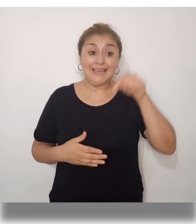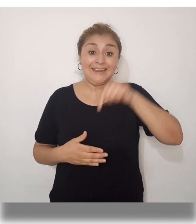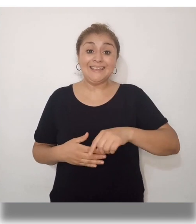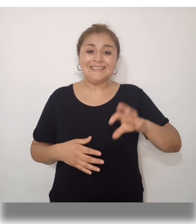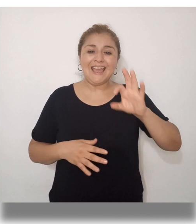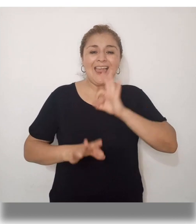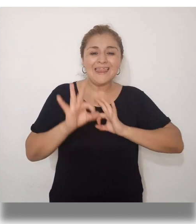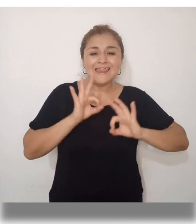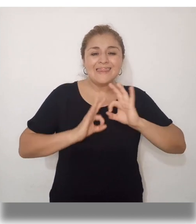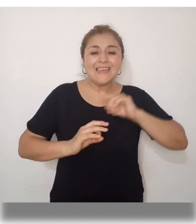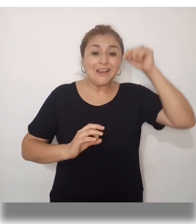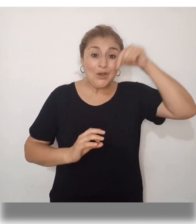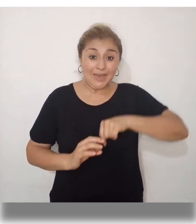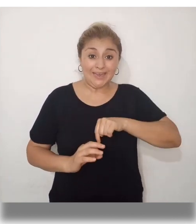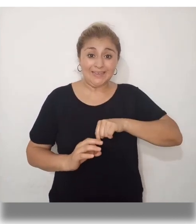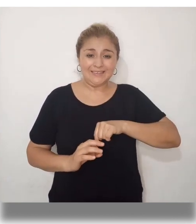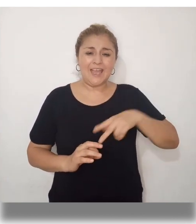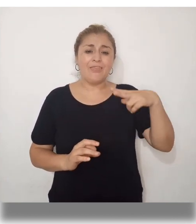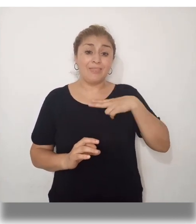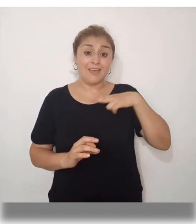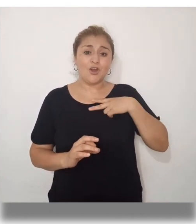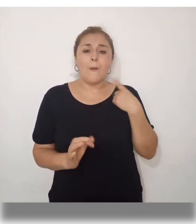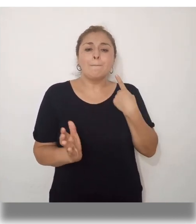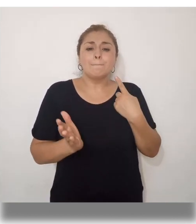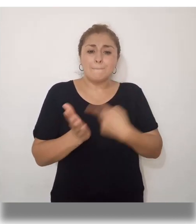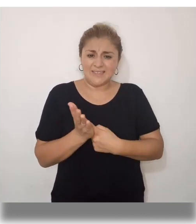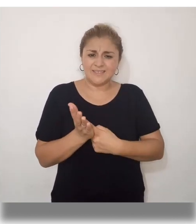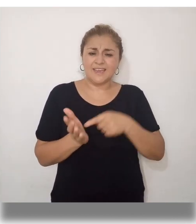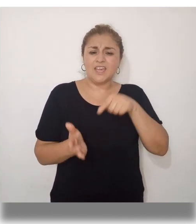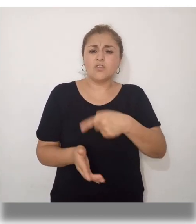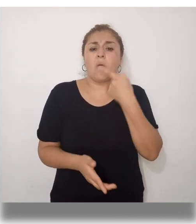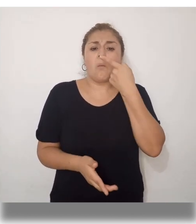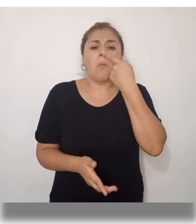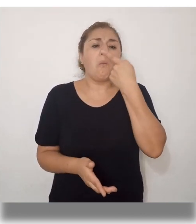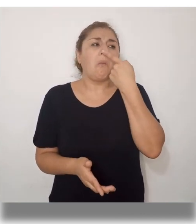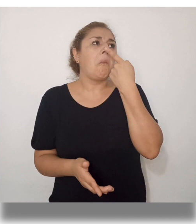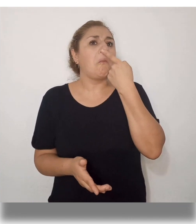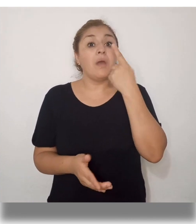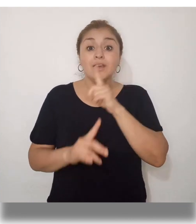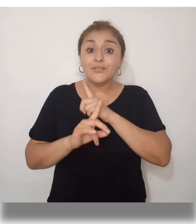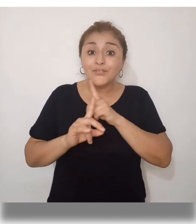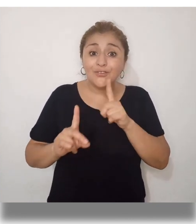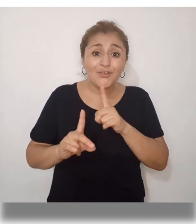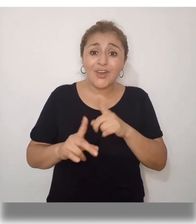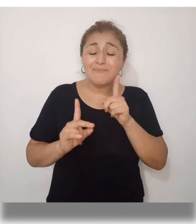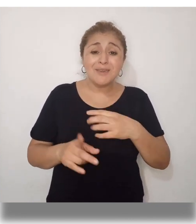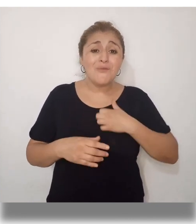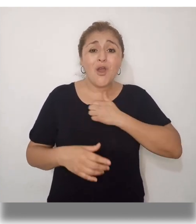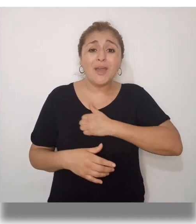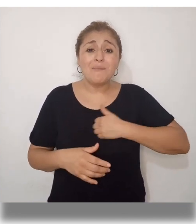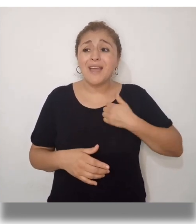este siglo manda que no sean altivos ni pongan la esperanza en las riquezas